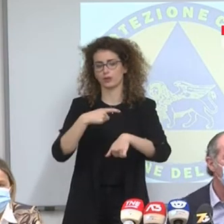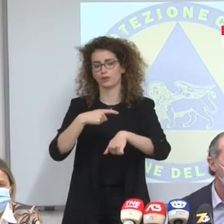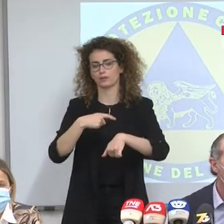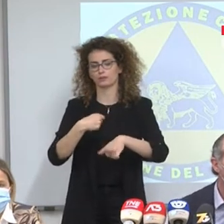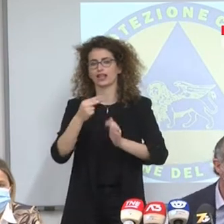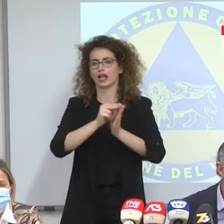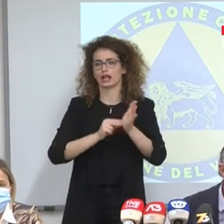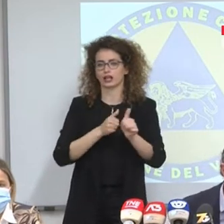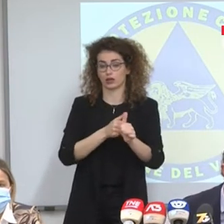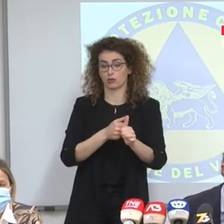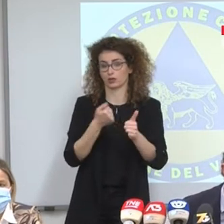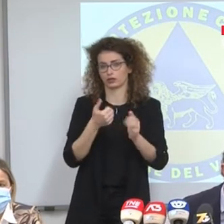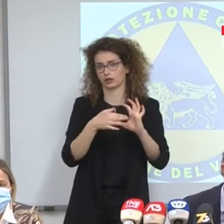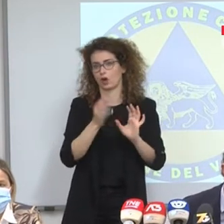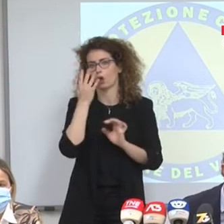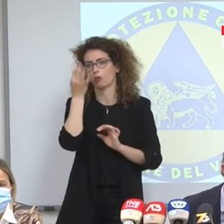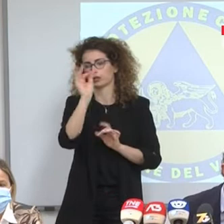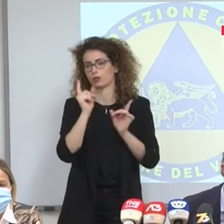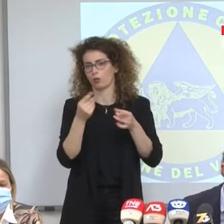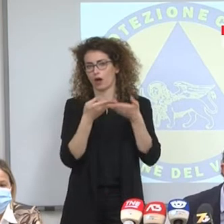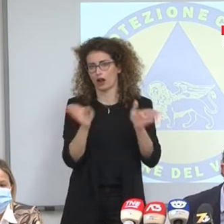linee guida per aprire tutto